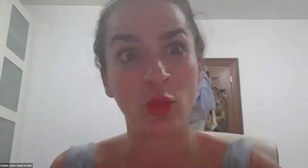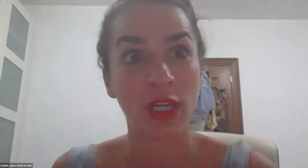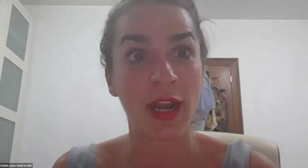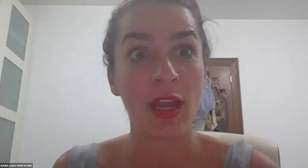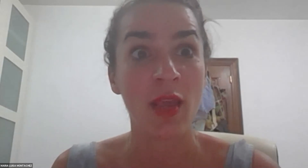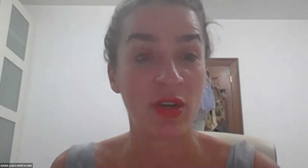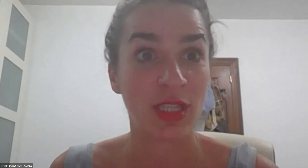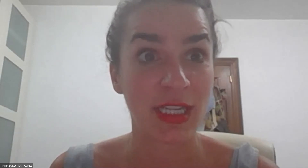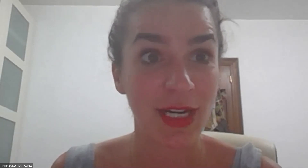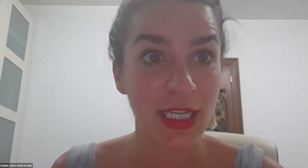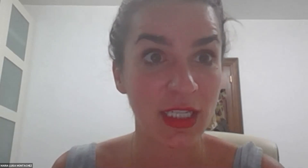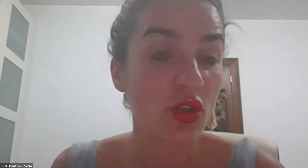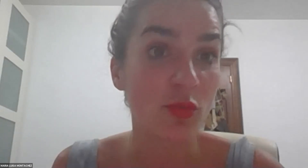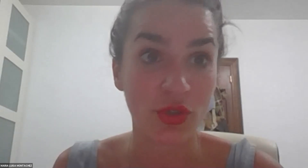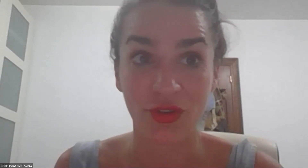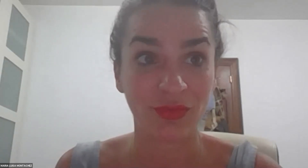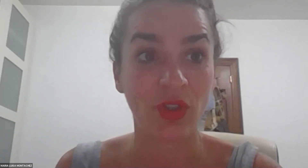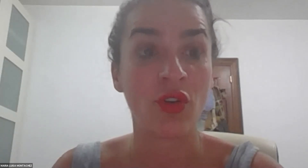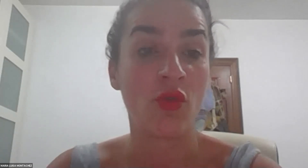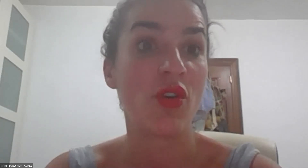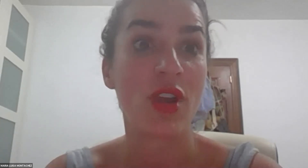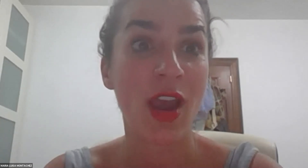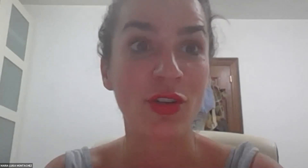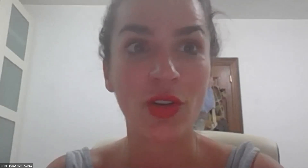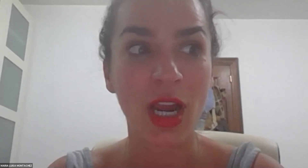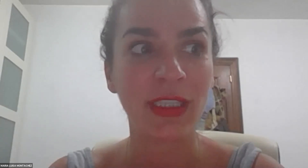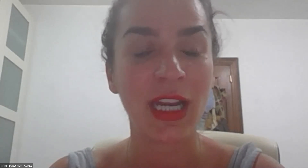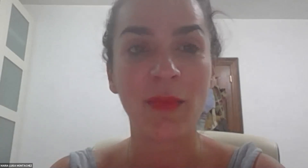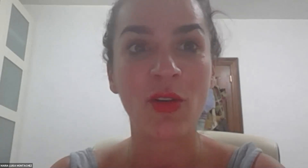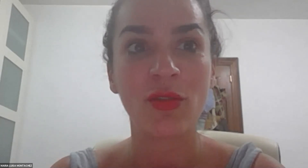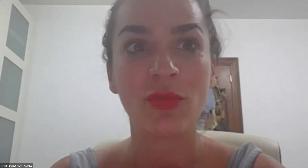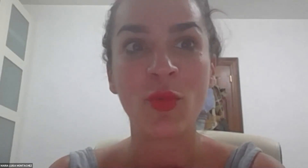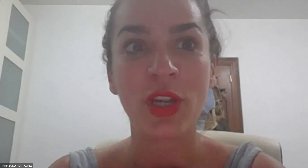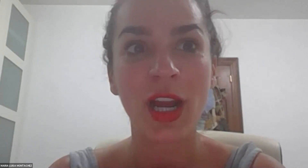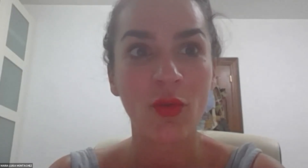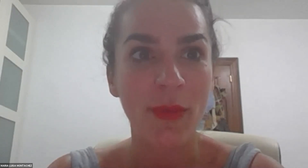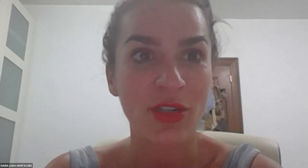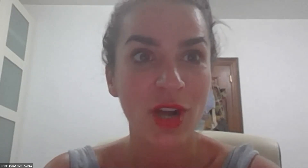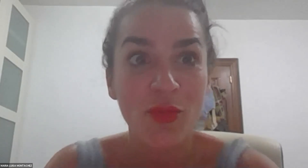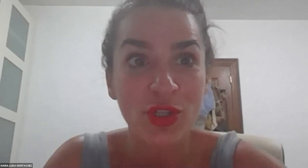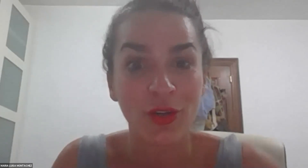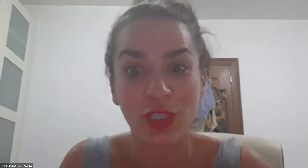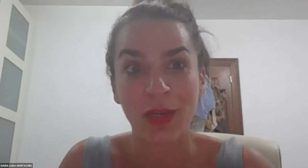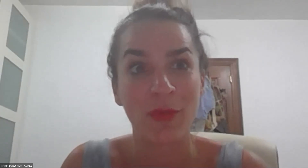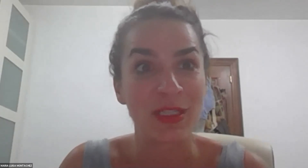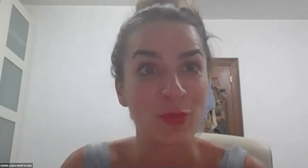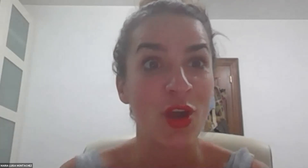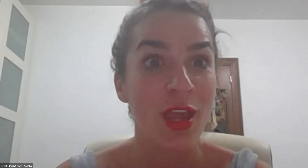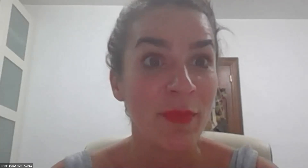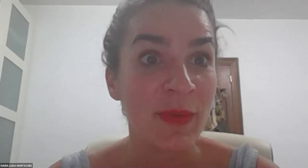me preguntarán, ¿pero y te sabes las señas de todos? Pues no. Lo único que hago es, lógicamente, quererme comunicar con una persona pues, que no